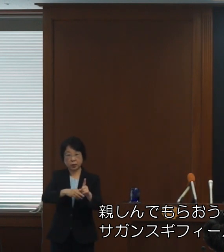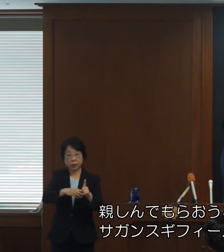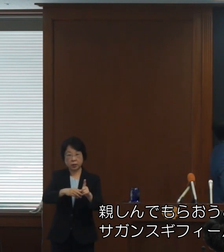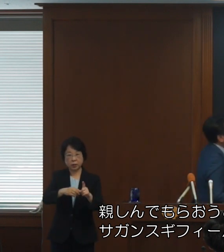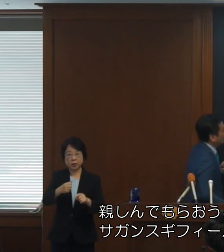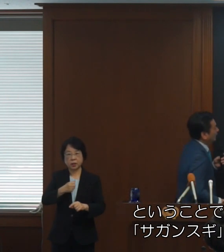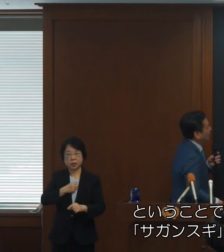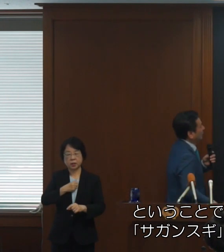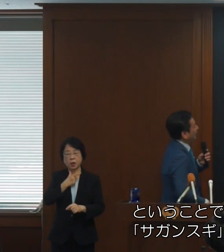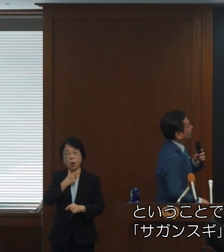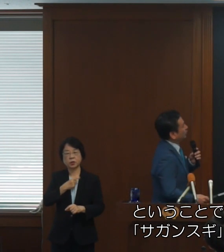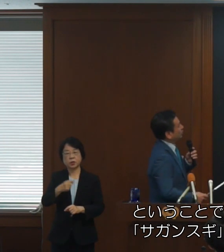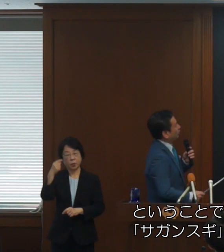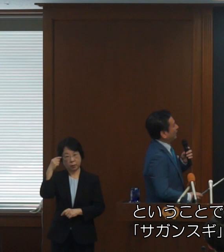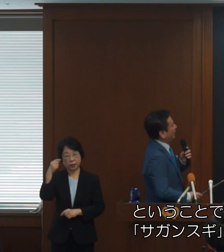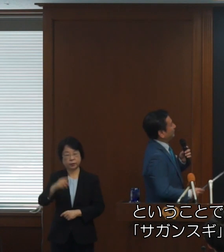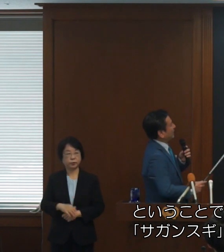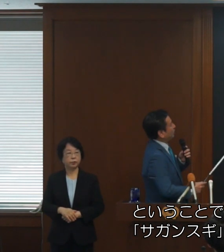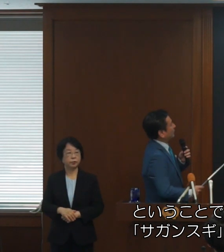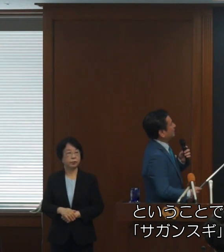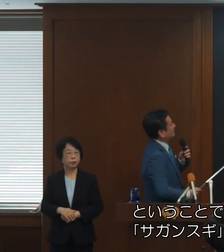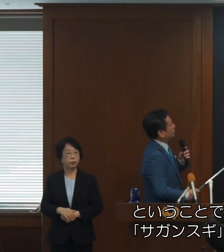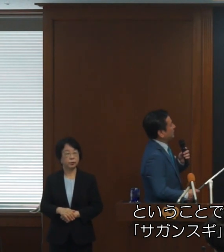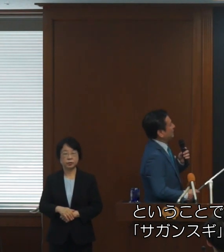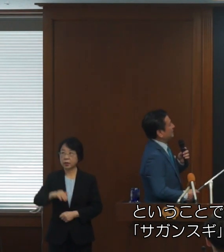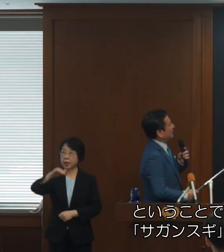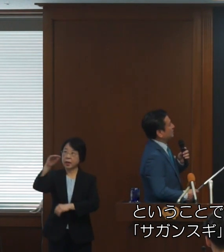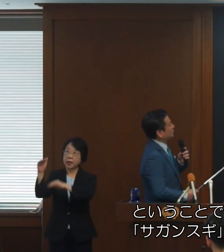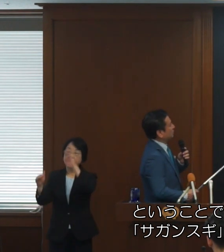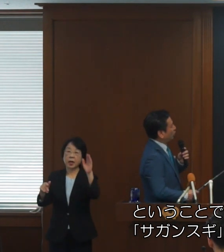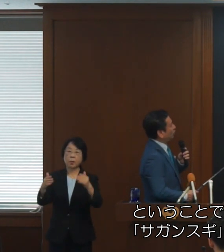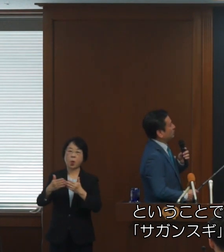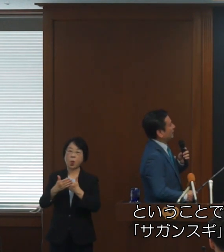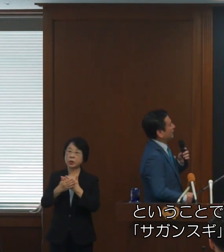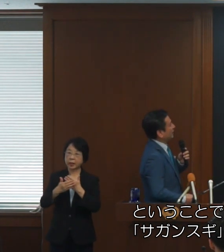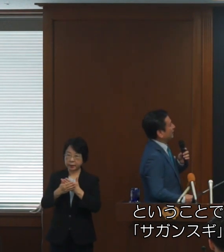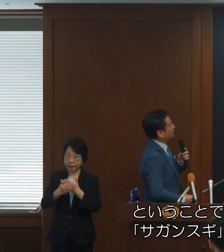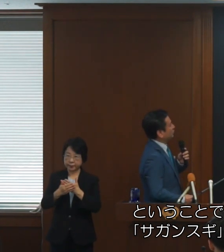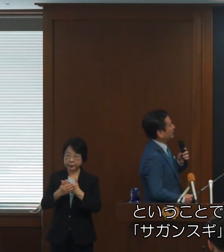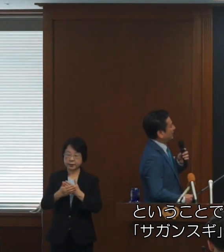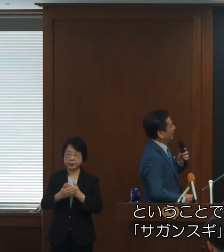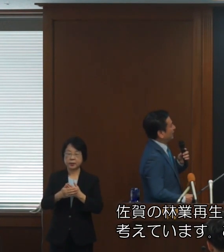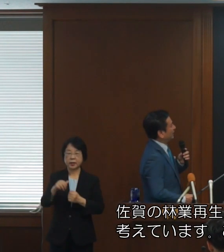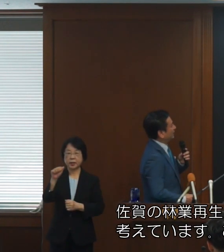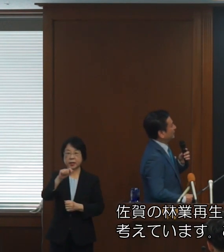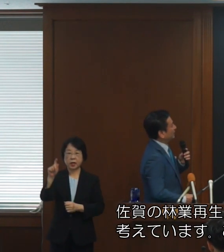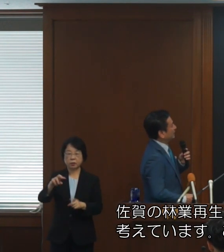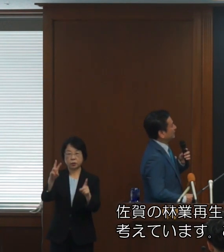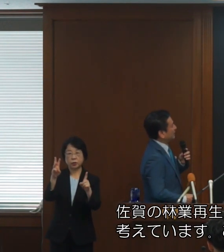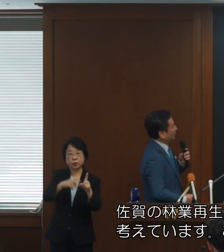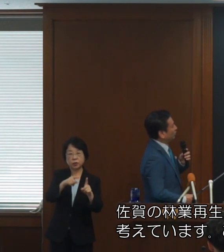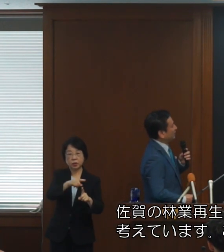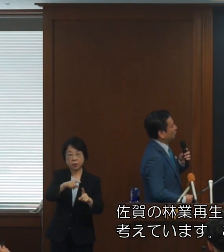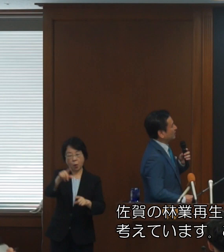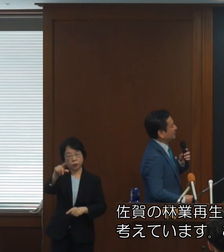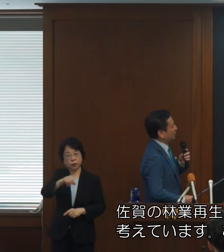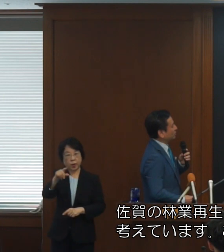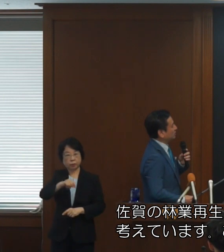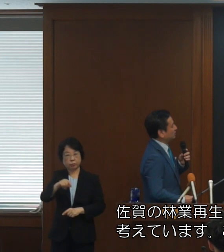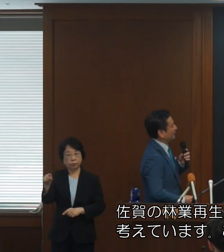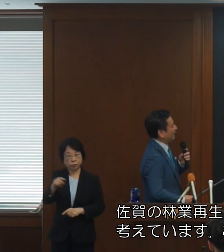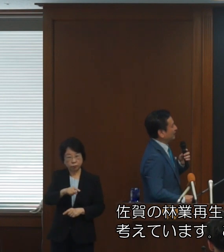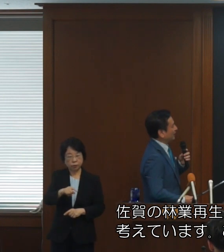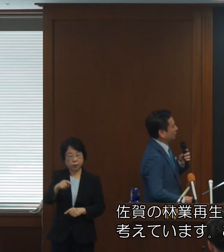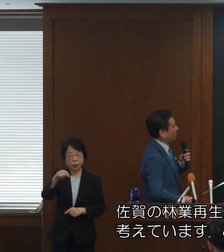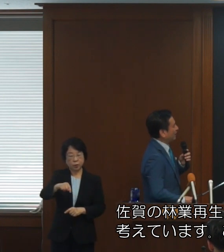ですということで山を大切に砂岩杉も最大限活用しながら佐賀の人形